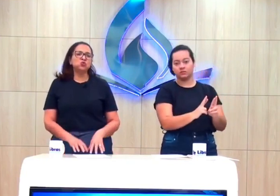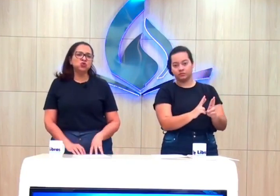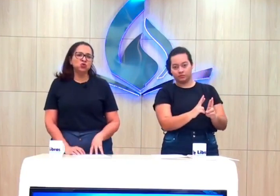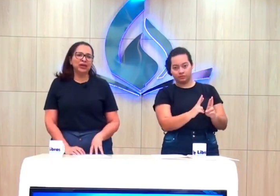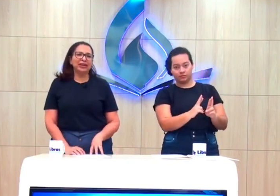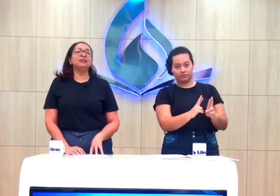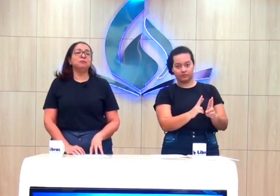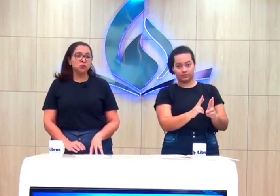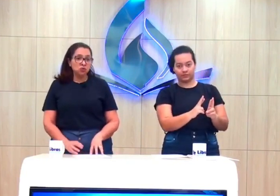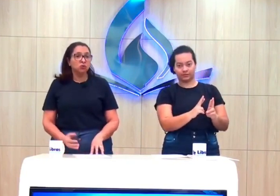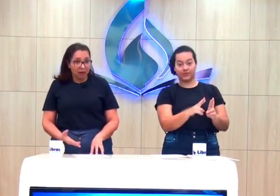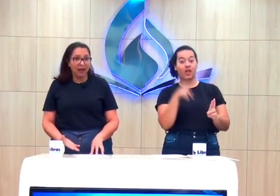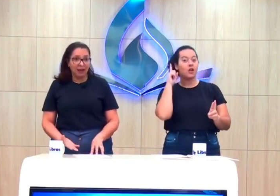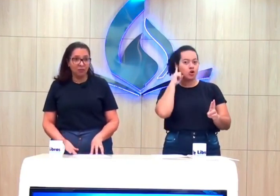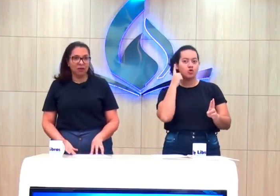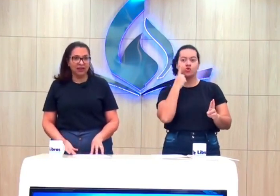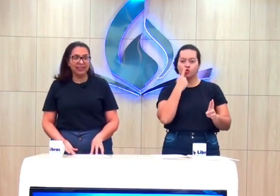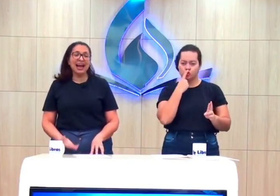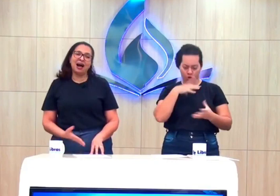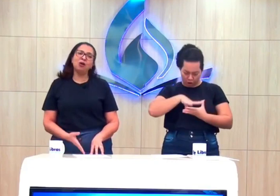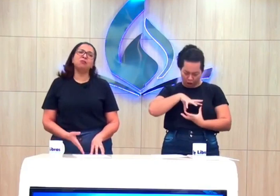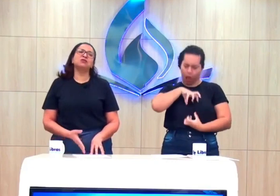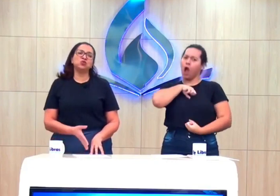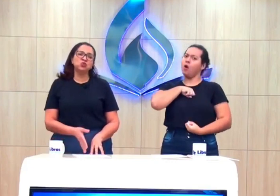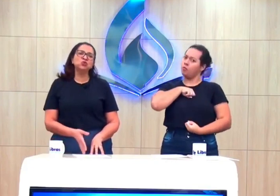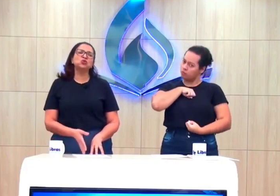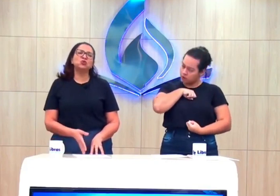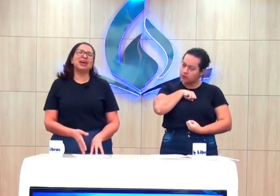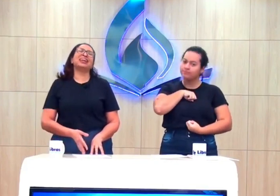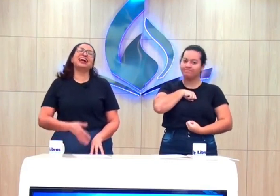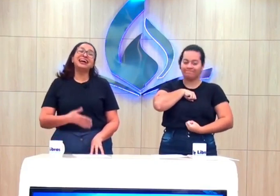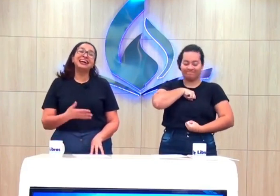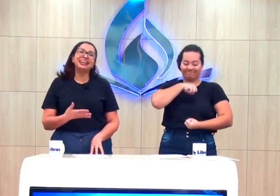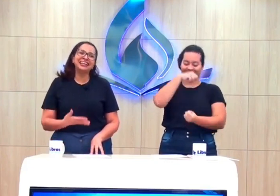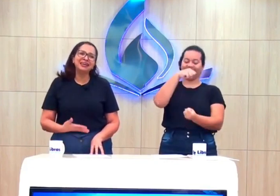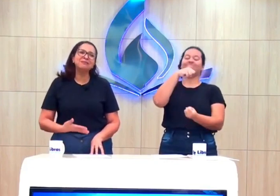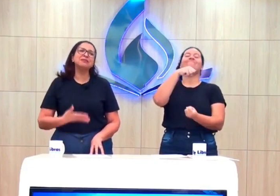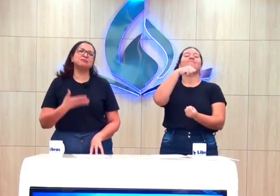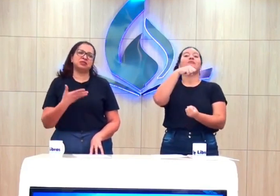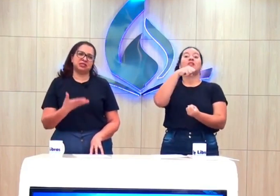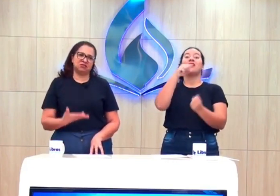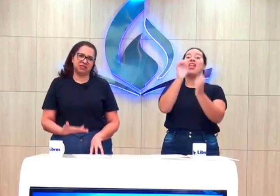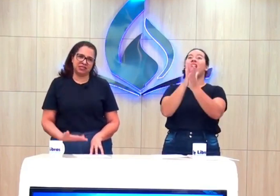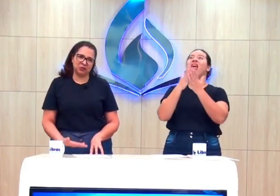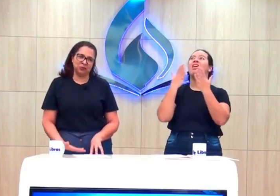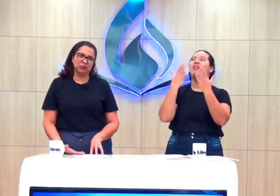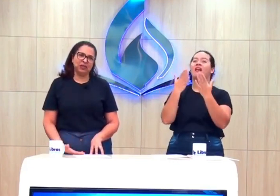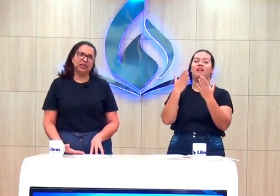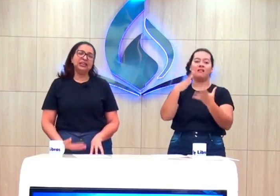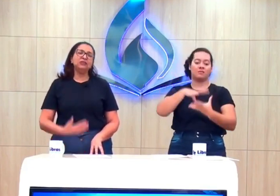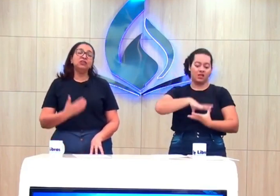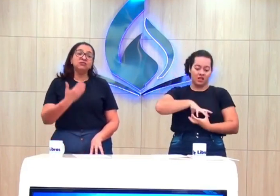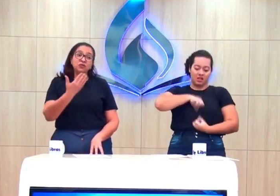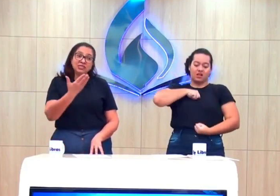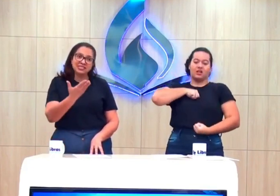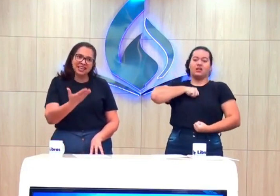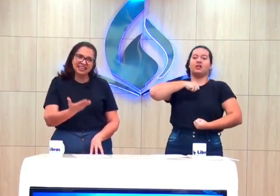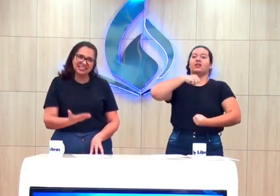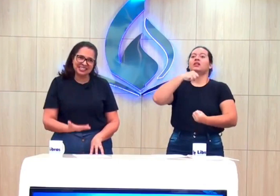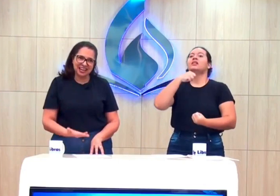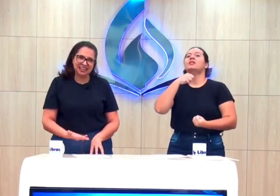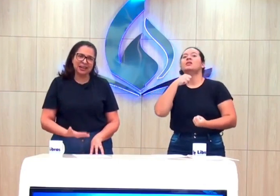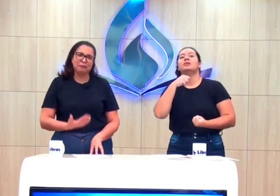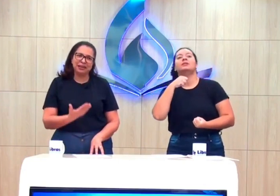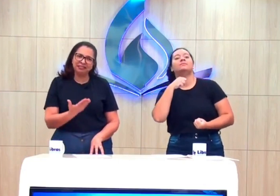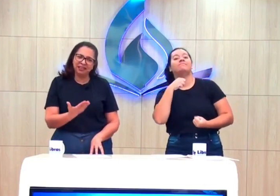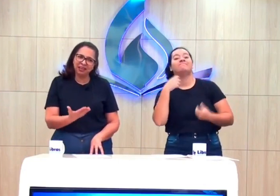que o surdo, ele possui uma alma. E a alma do surdo, ela clama por salvação. Então, que você